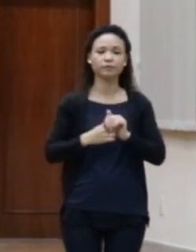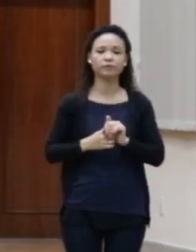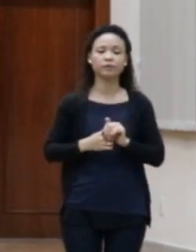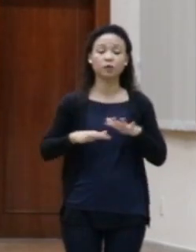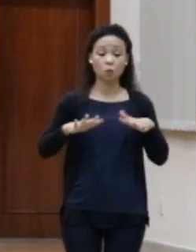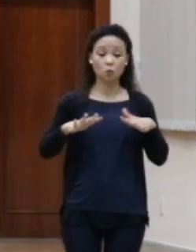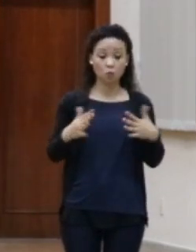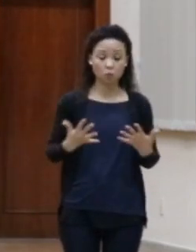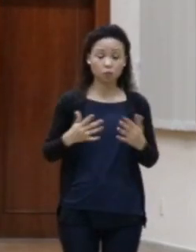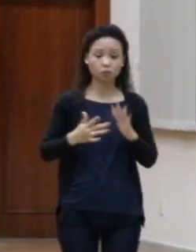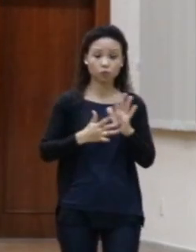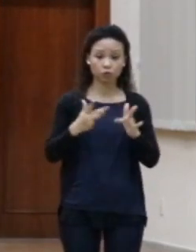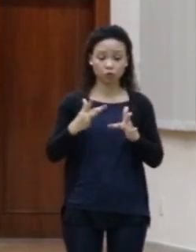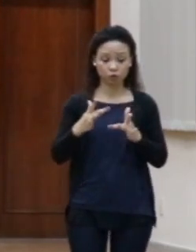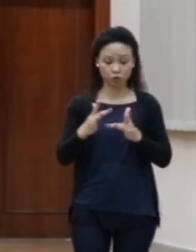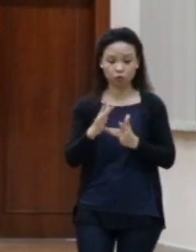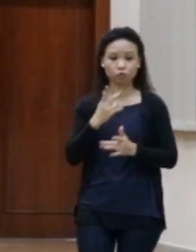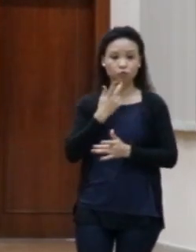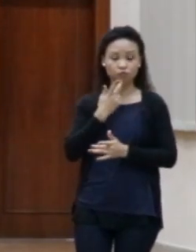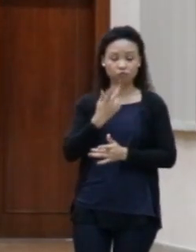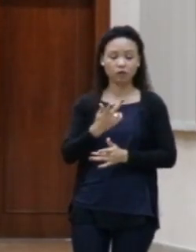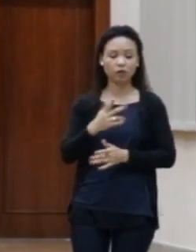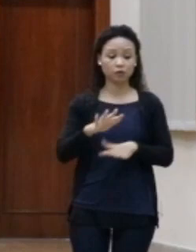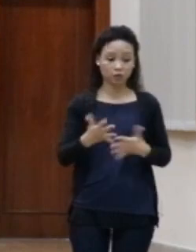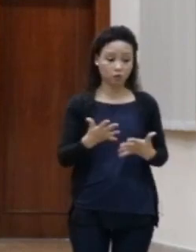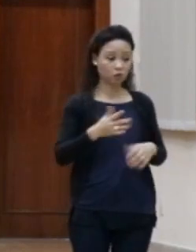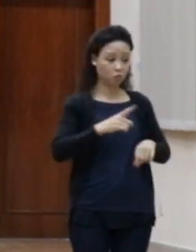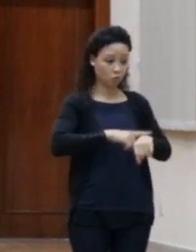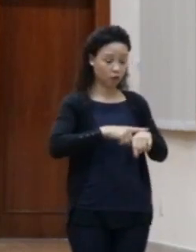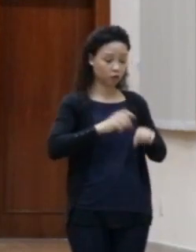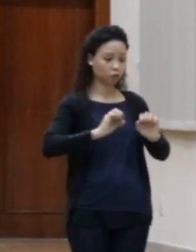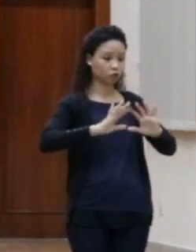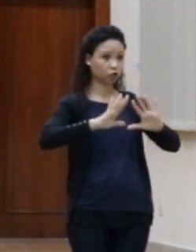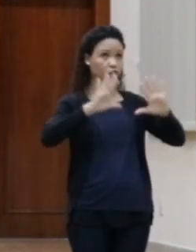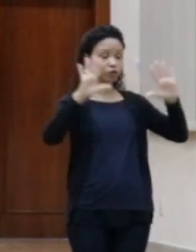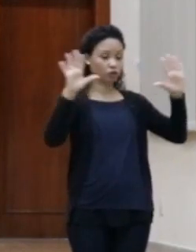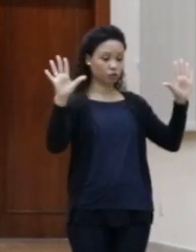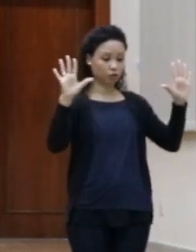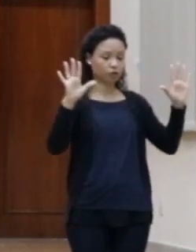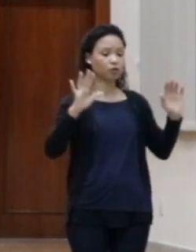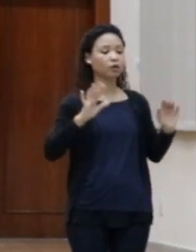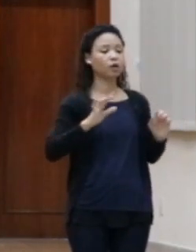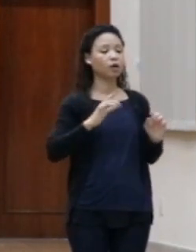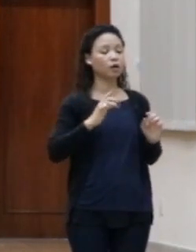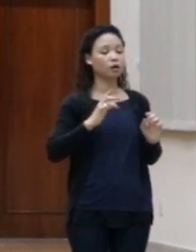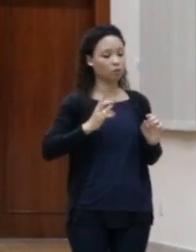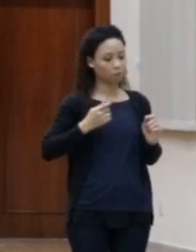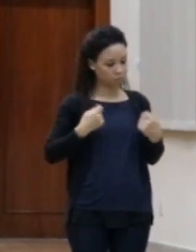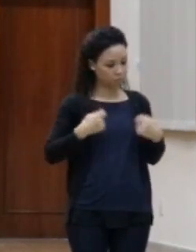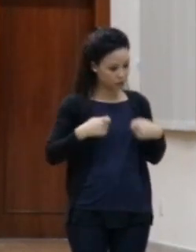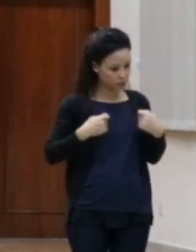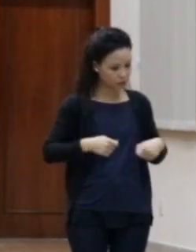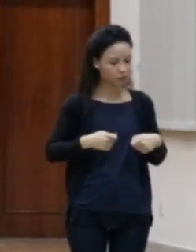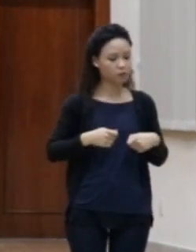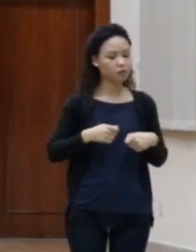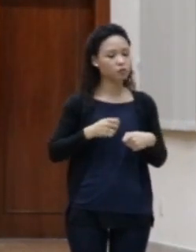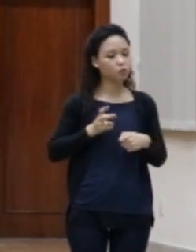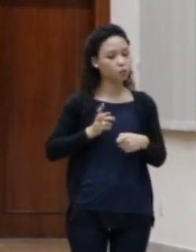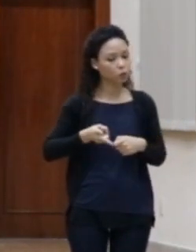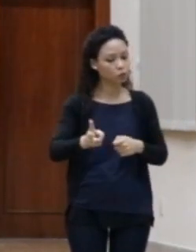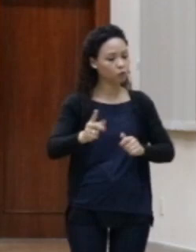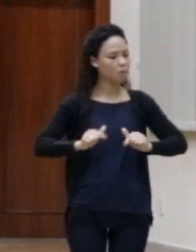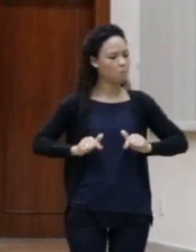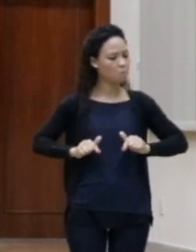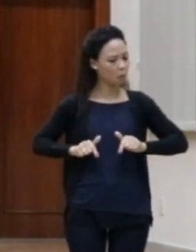daquele que me enviou. A noite se aproxima, quando ninguém pode trabalhar. Esse verso, meus queridos, nos